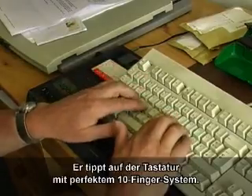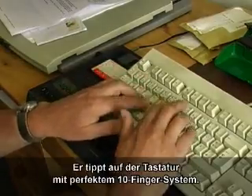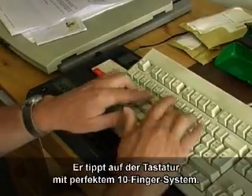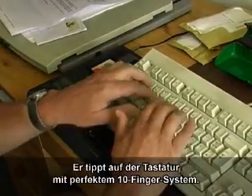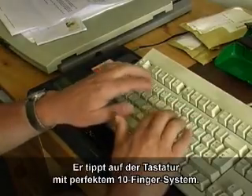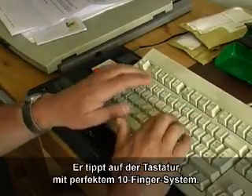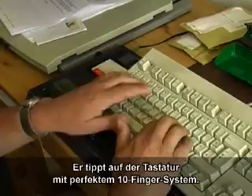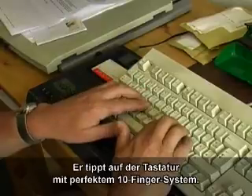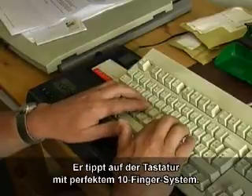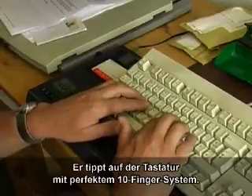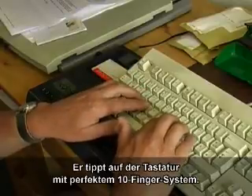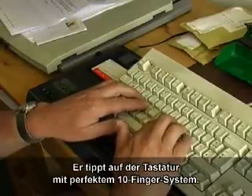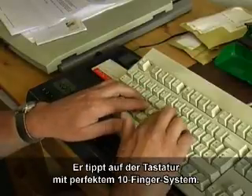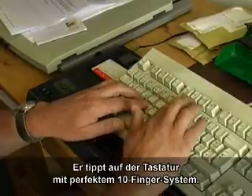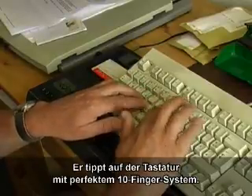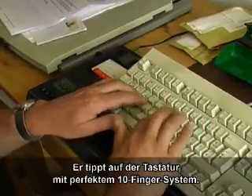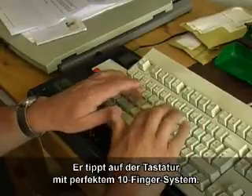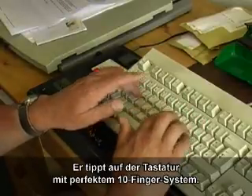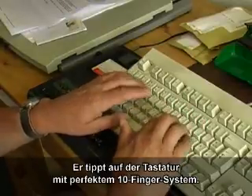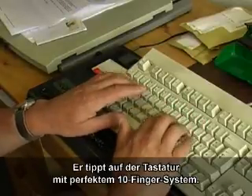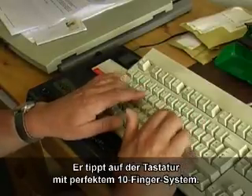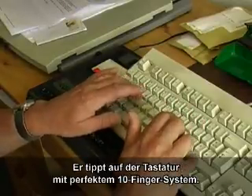Er tippt auf der Tastatur mit perfektem Zehn-Finger-System.